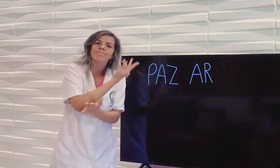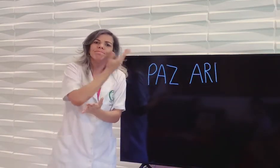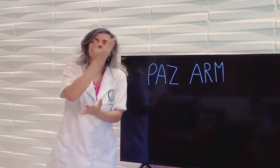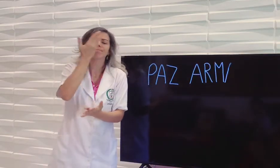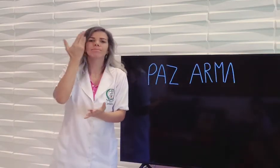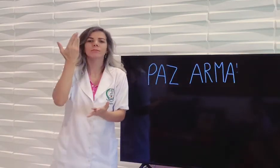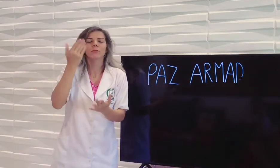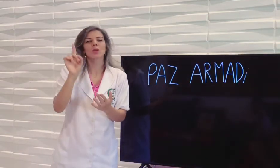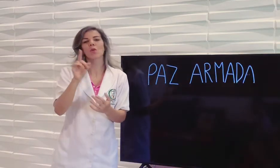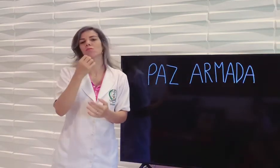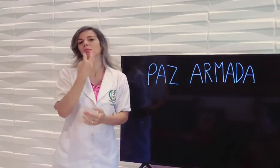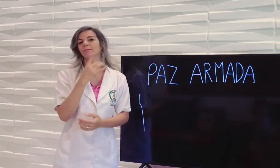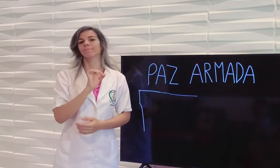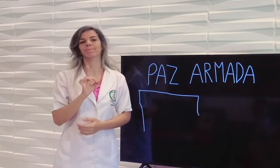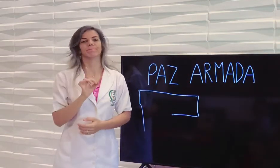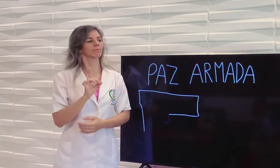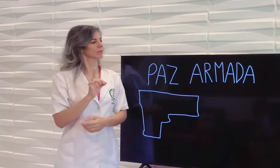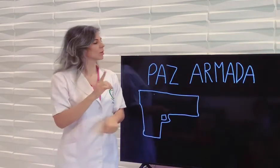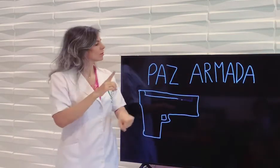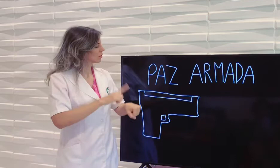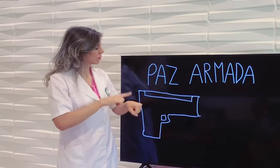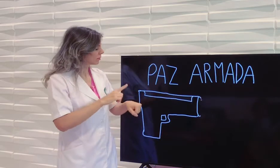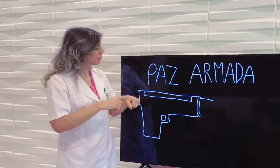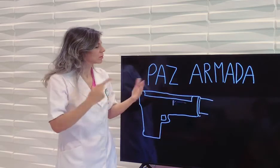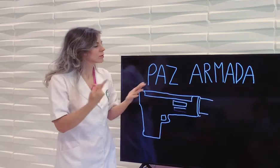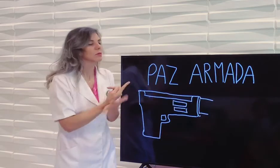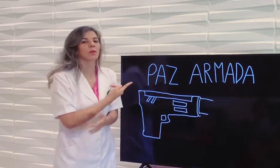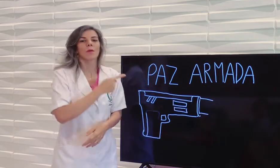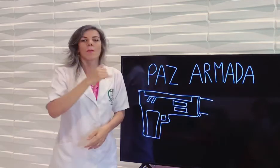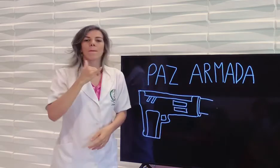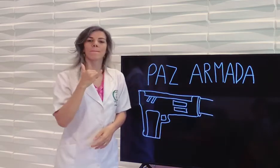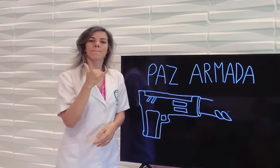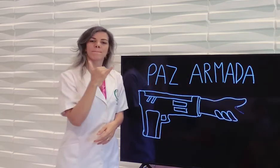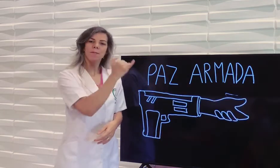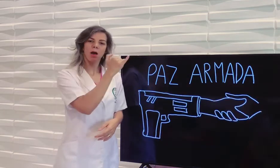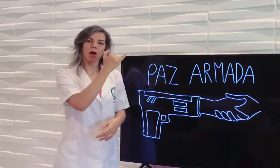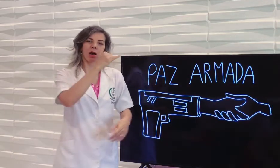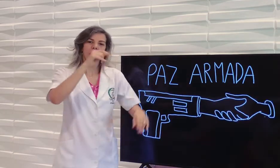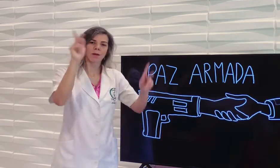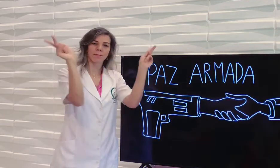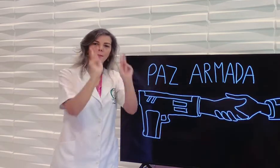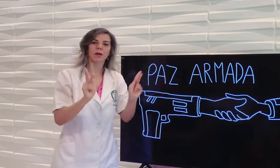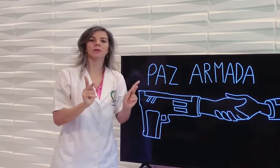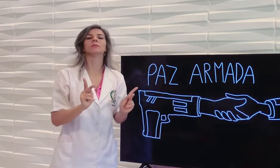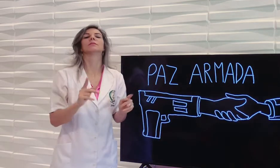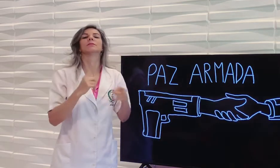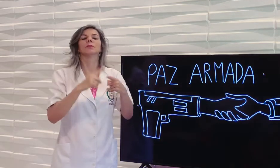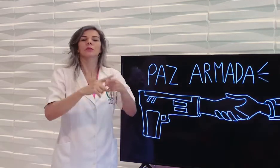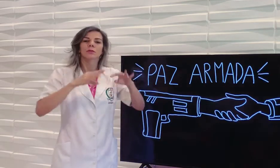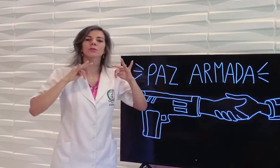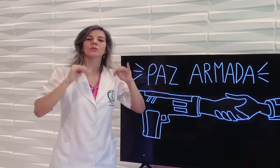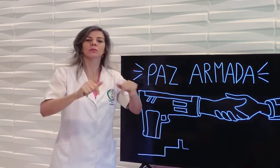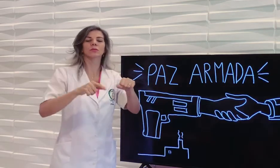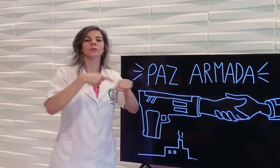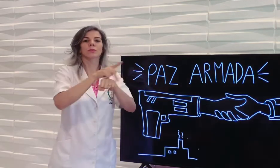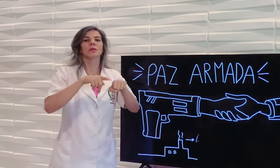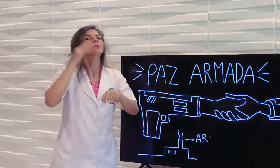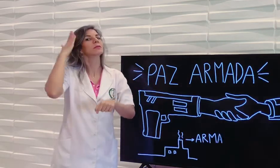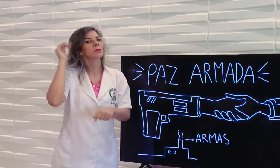assim. Esse período ficou conhecido também como Paz Armada, porque todos os países sabiam que uma hora ia estourar a guerra, então começaram a